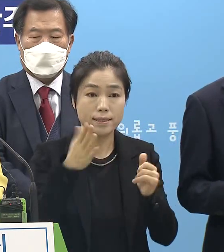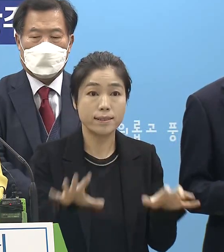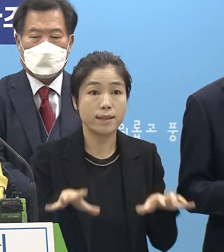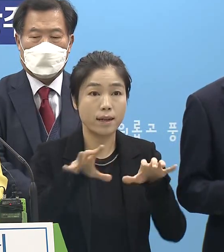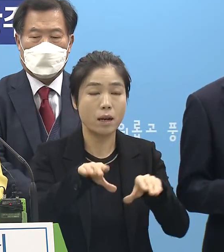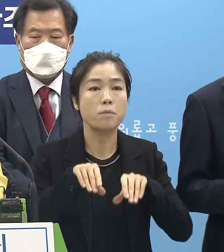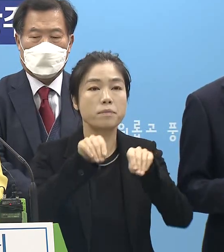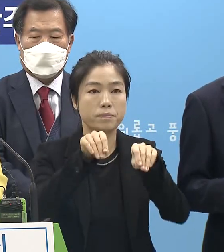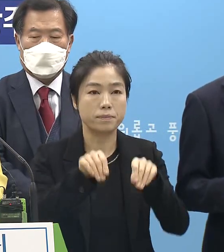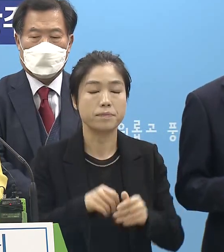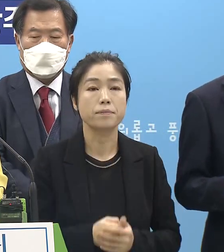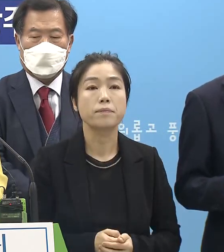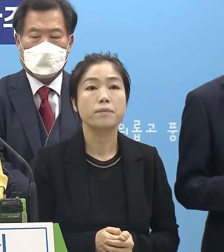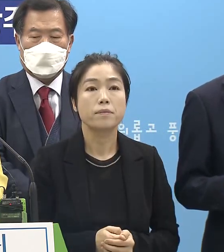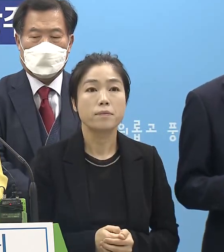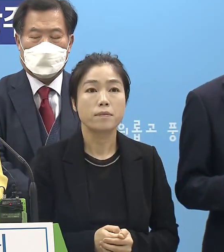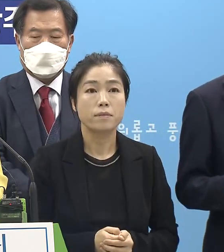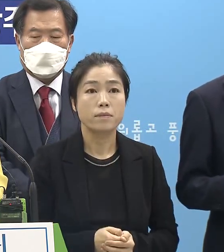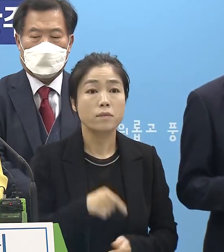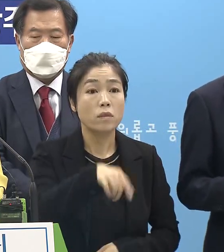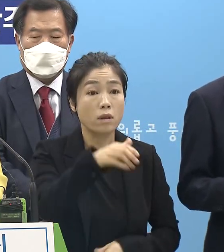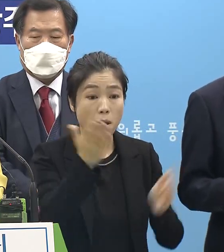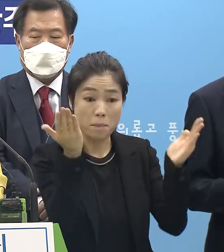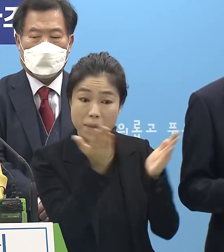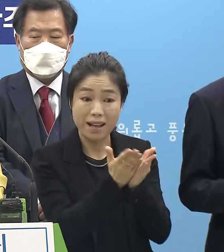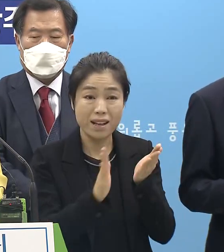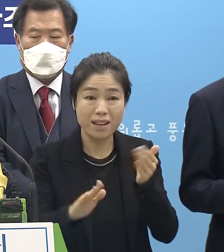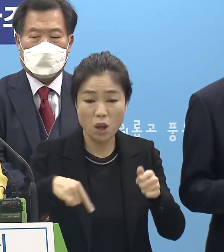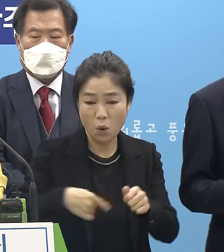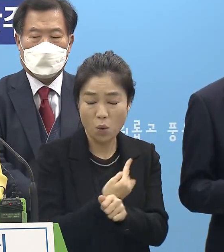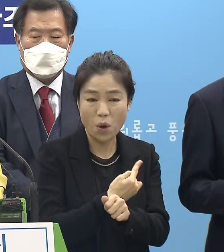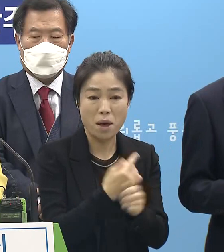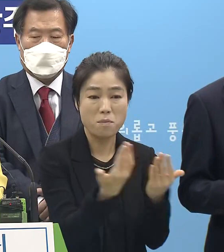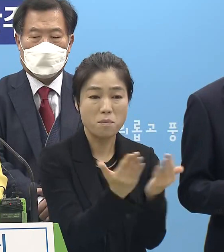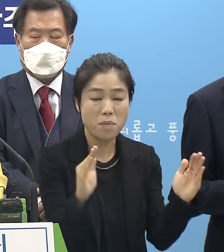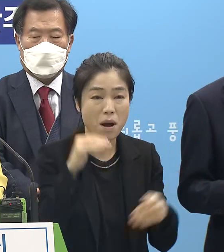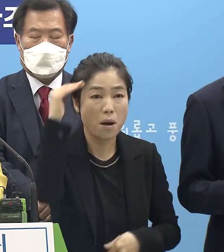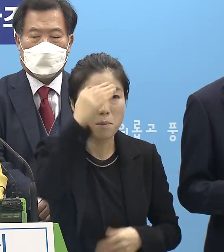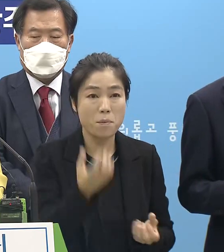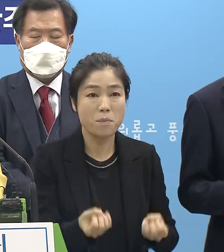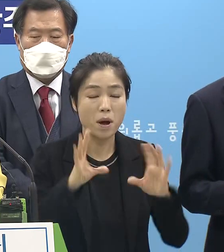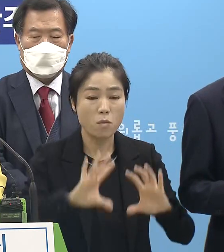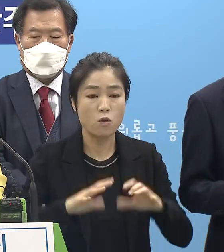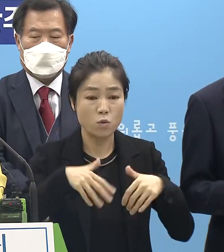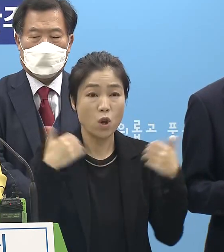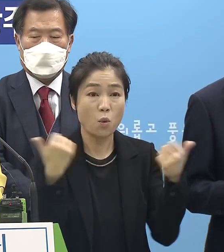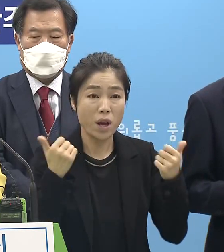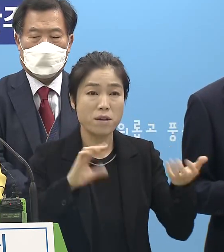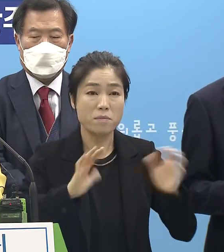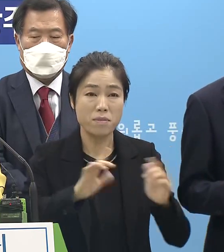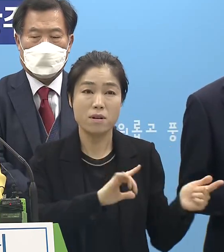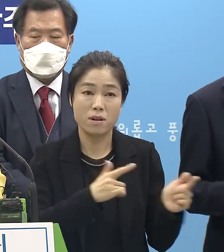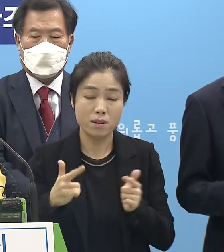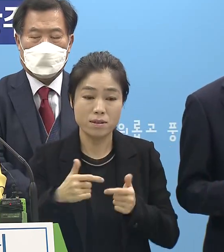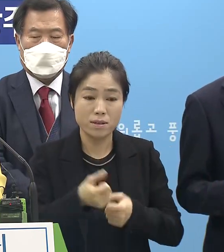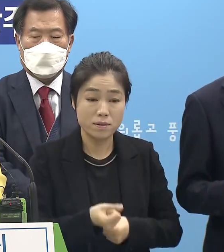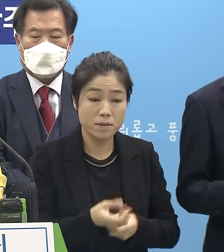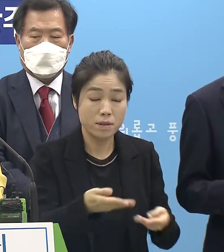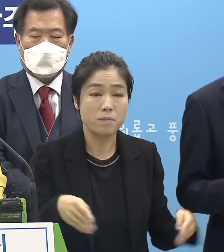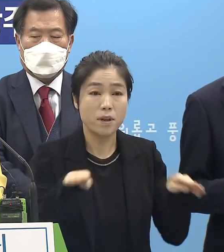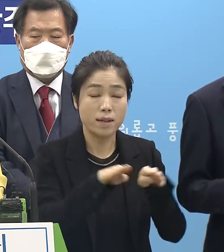집합을 금지합니다. 여기에 해당되지 않는 전시회나 박람회, 국제회의는 시설